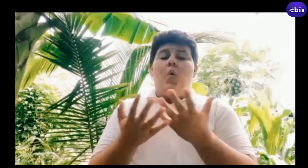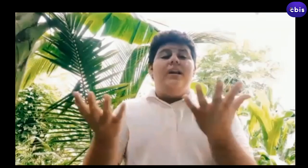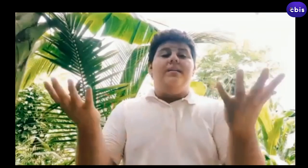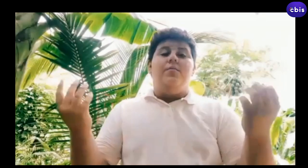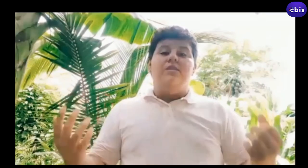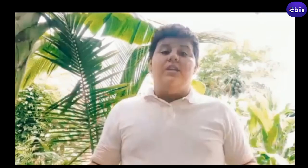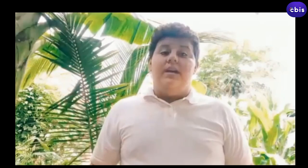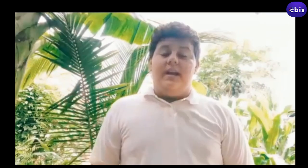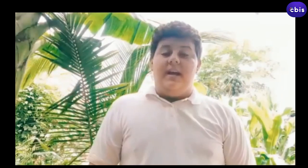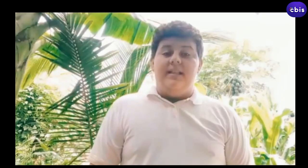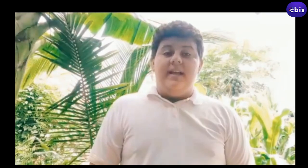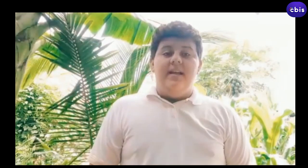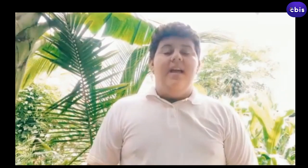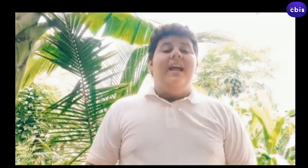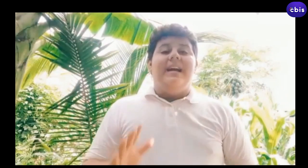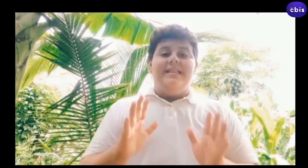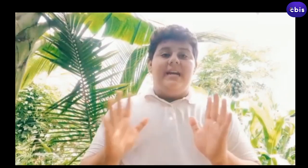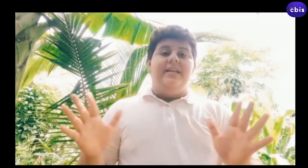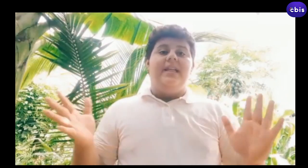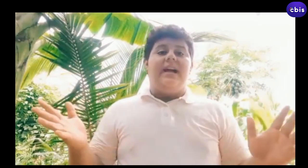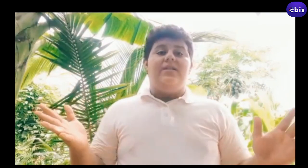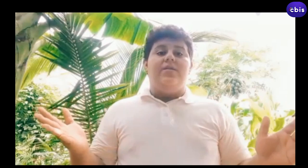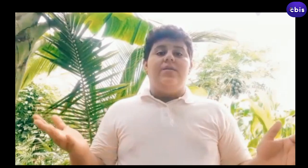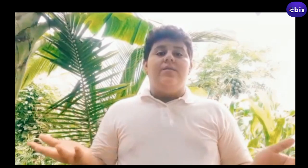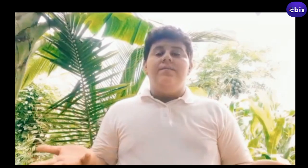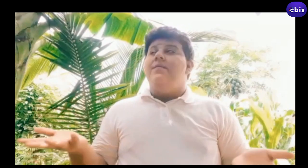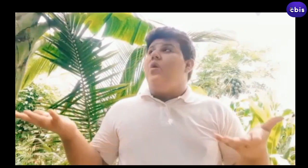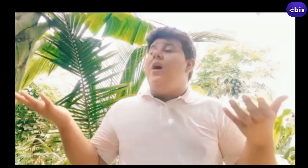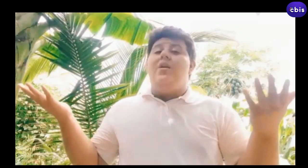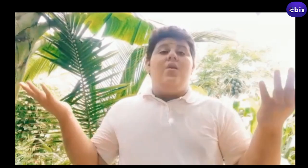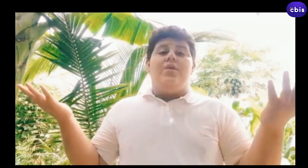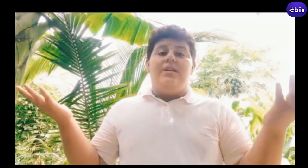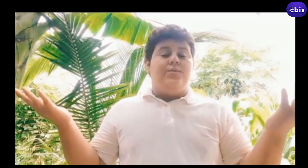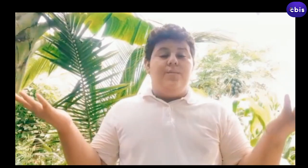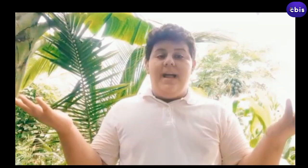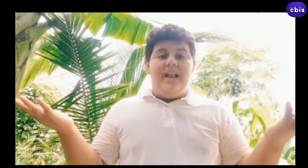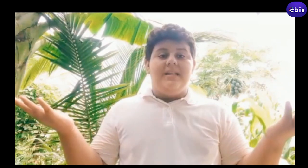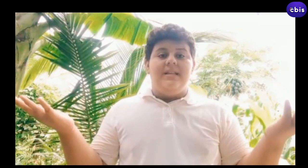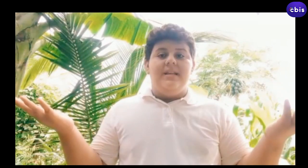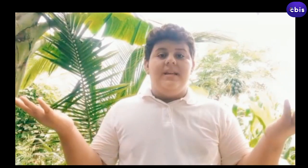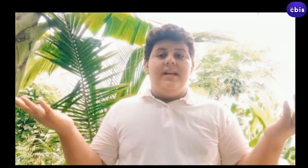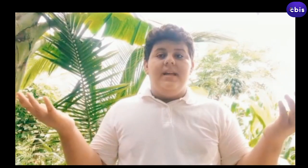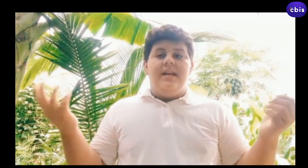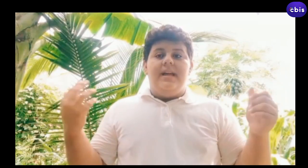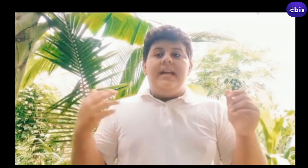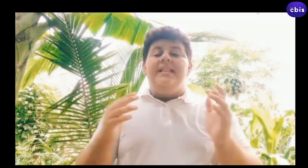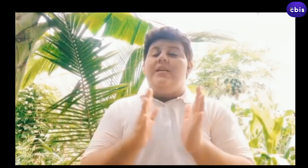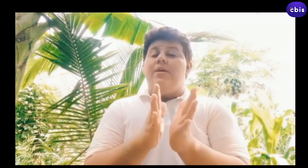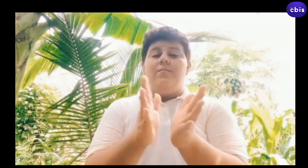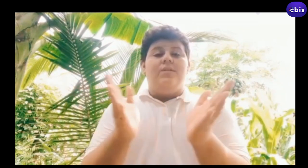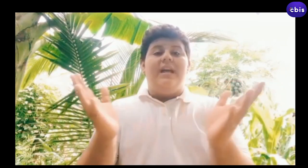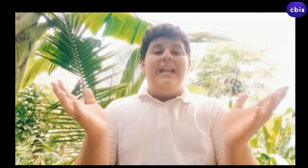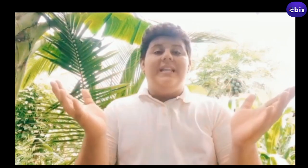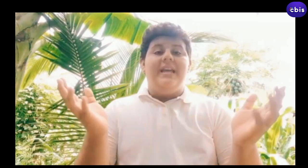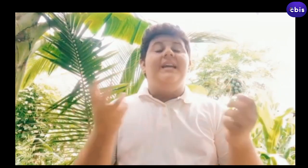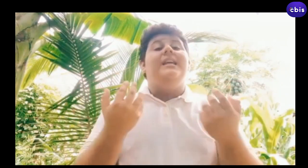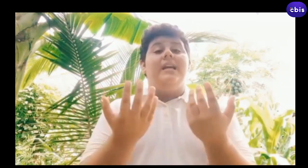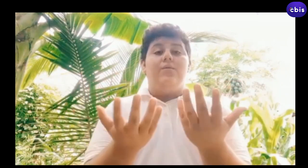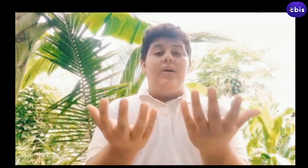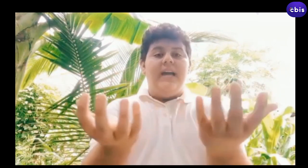cual hermosa serenata. Cantaré de San Antonio, con el olor de sus velas, y de su hermosa iglesia y de su